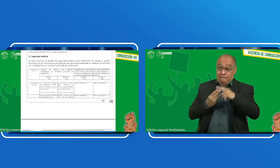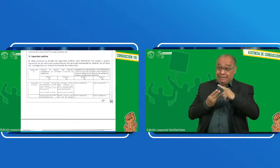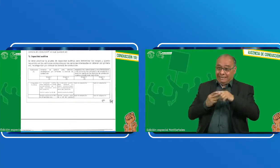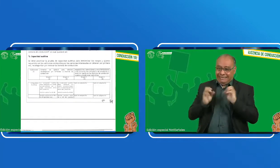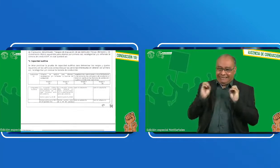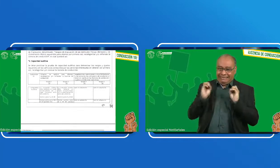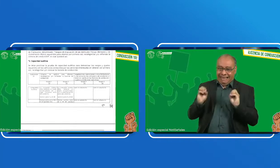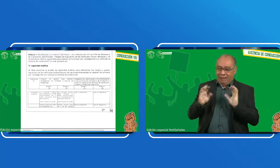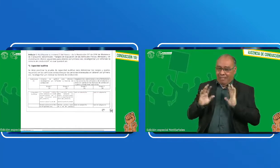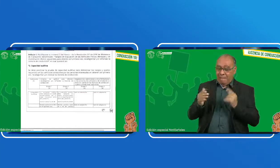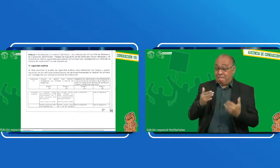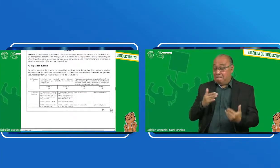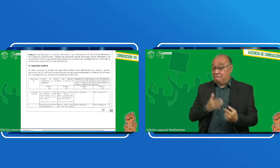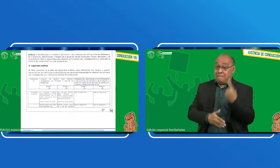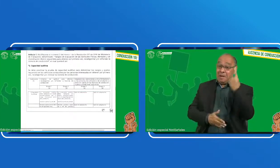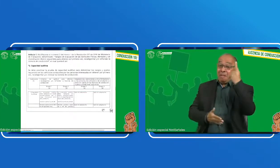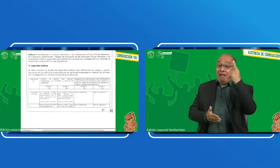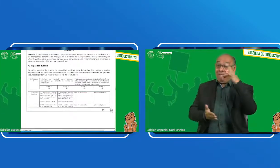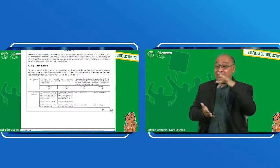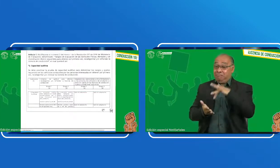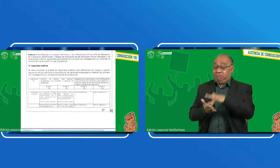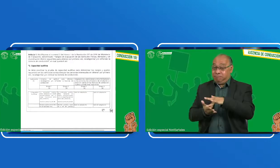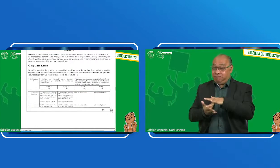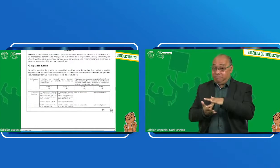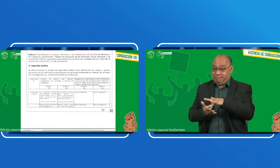que se tuviera que hacer el examen